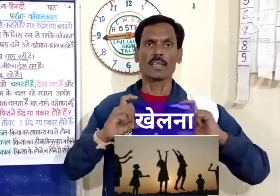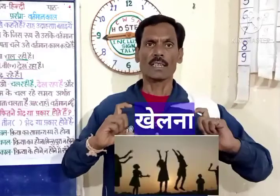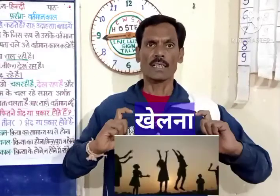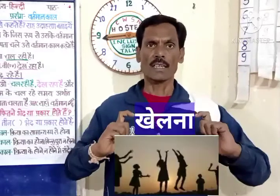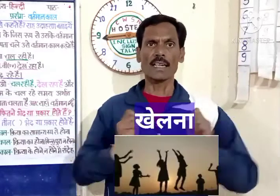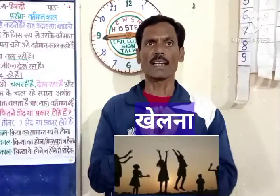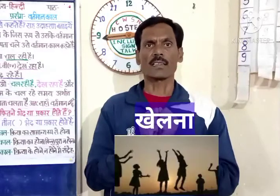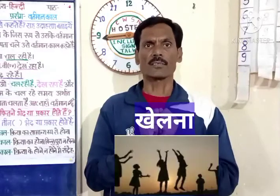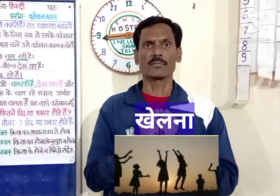खेलना